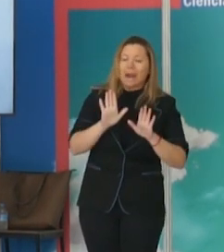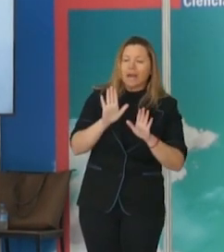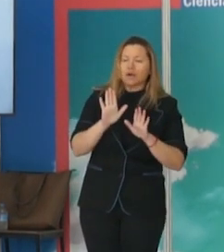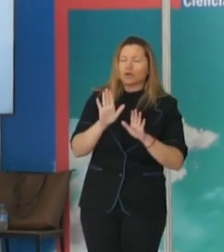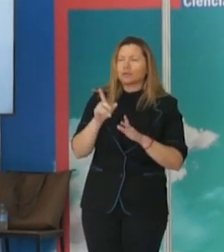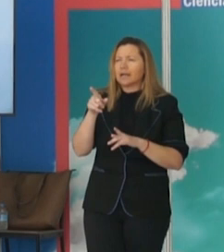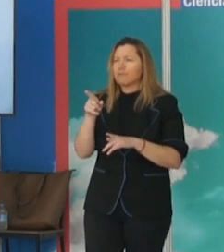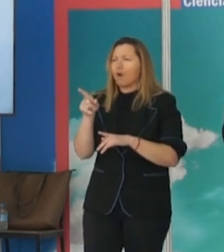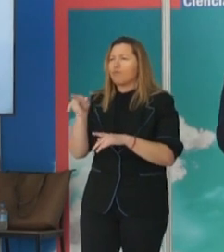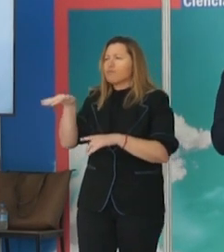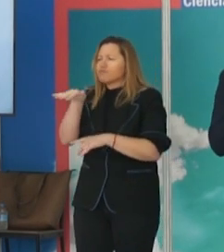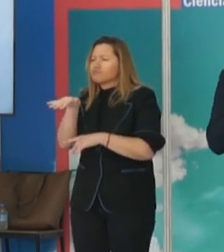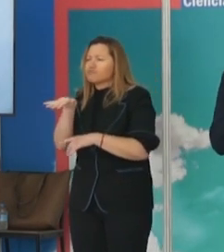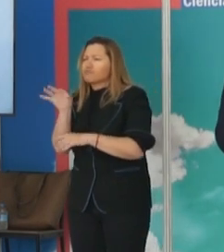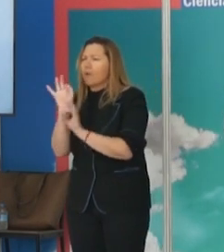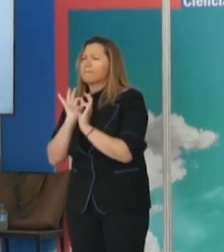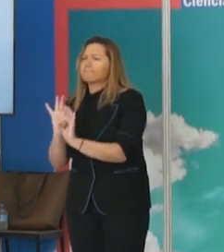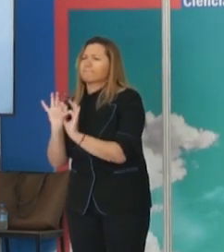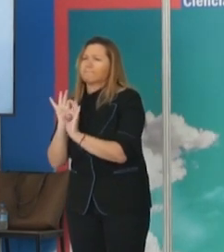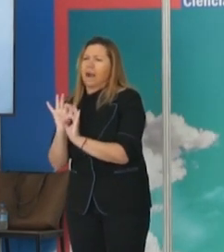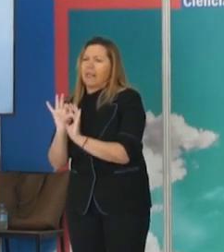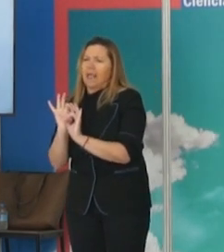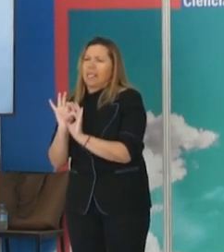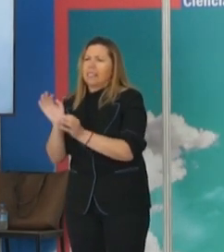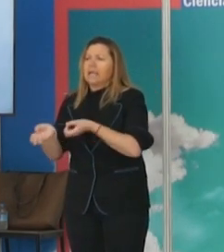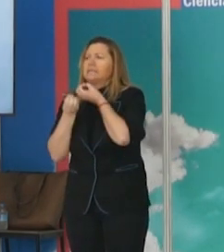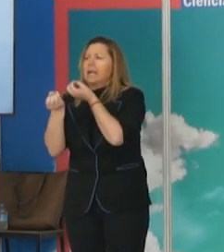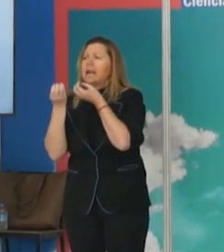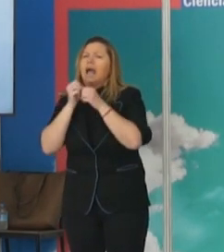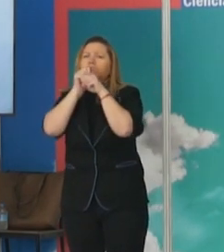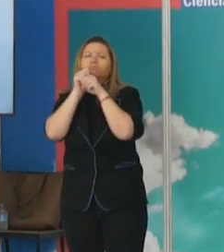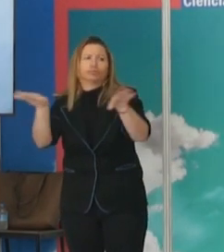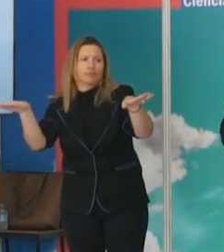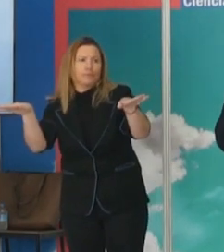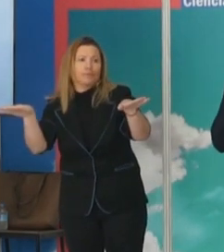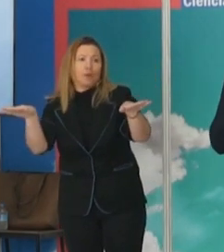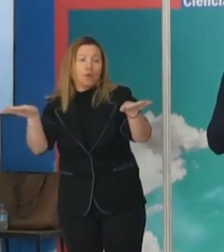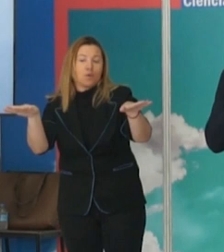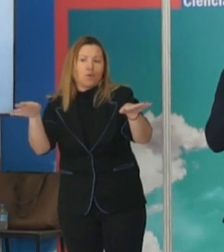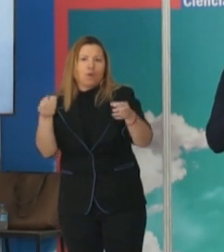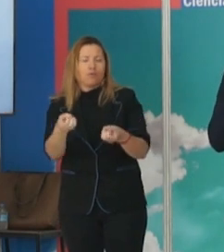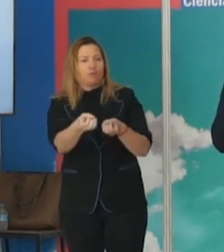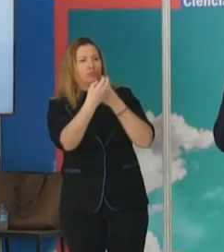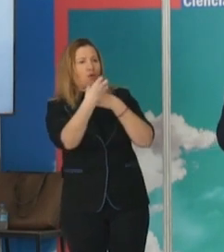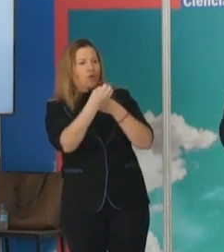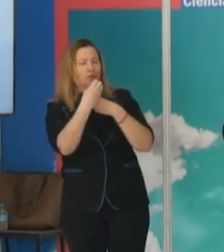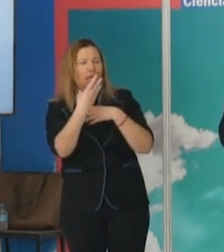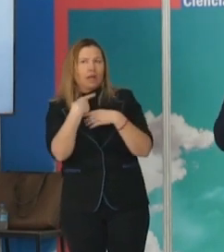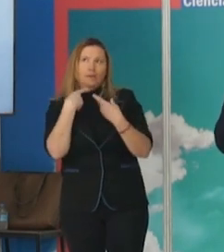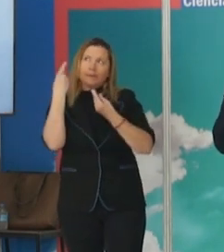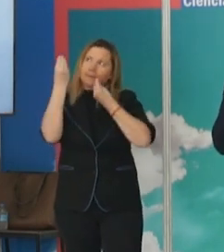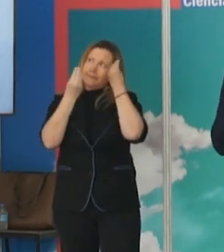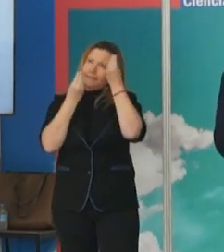hueco especial para este programa de charlas de divulgación científica. Y justo cuando nos ofrecieron la posibilidad de programar algo,